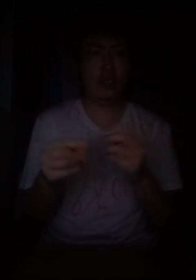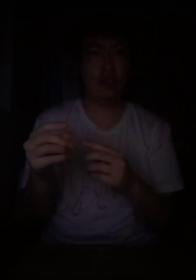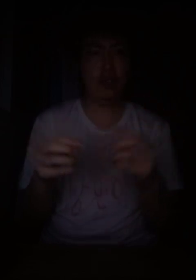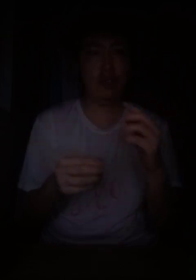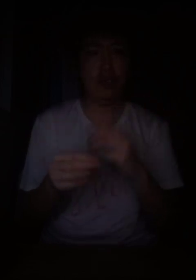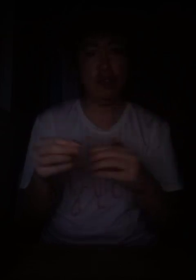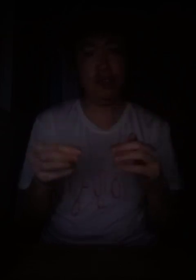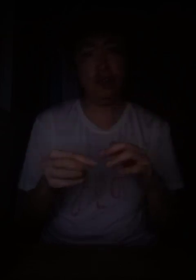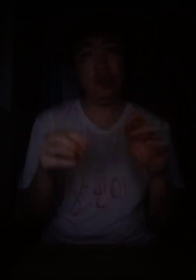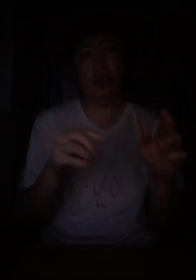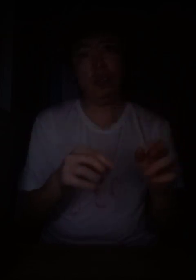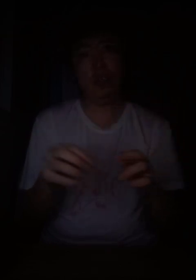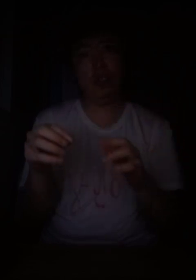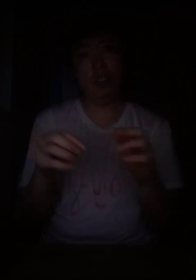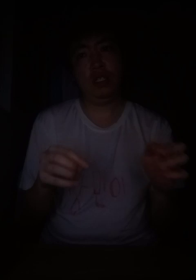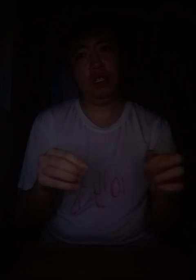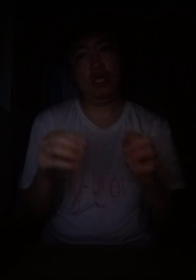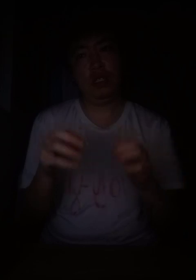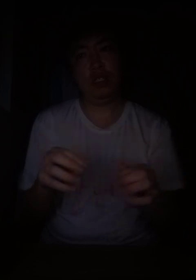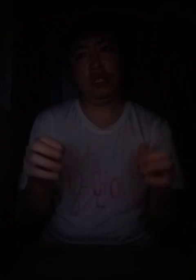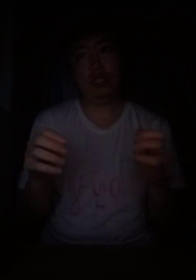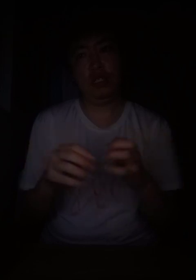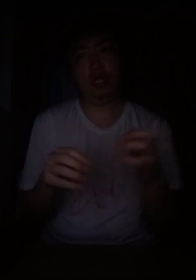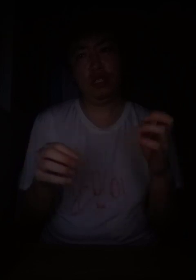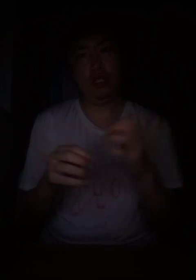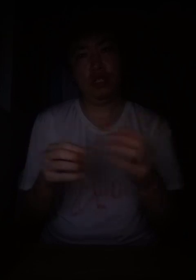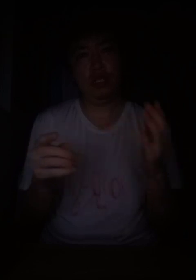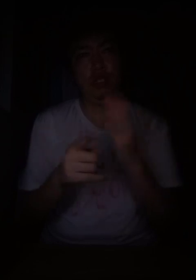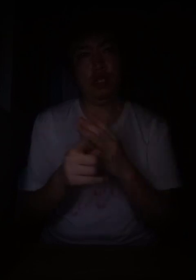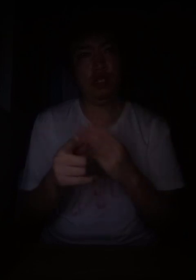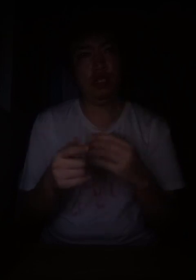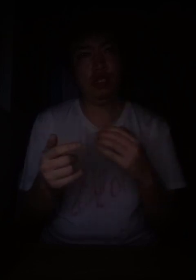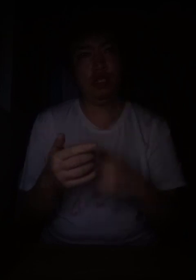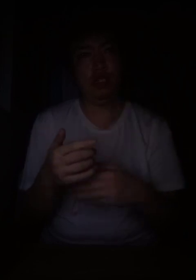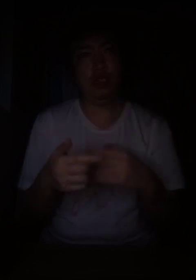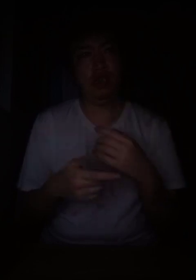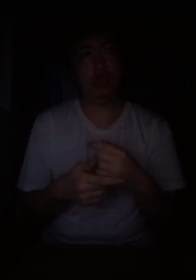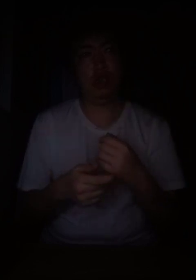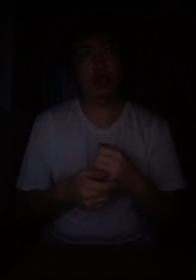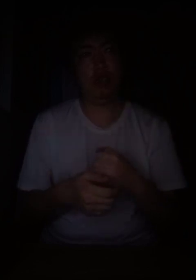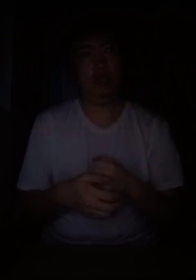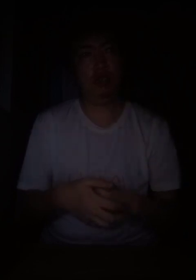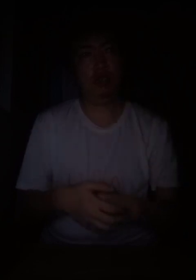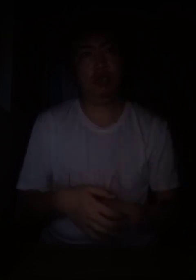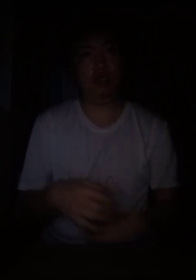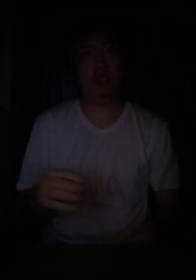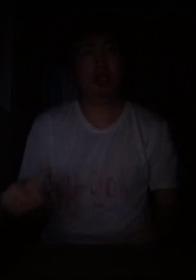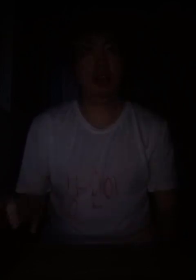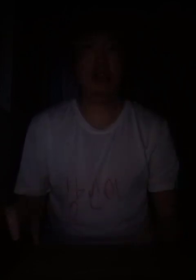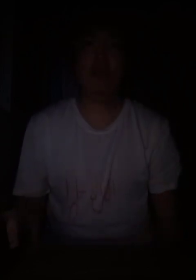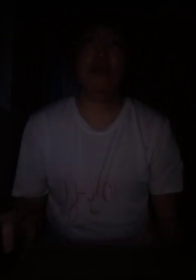통로에 물기가 완전히 제거될 때까지 운행을 금지해야 합니다. MBC 뉴스 이지은입니다.